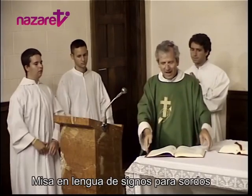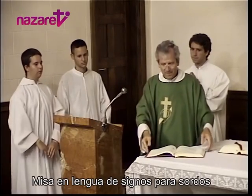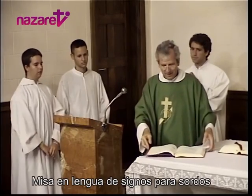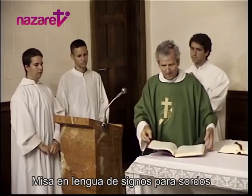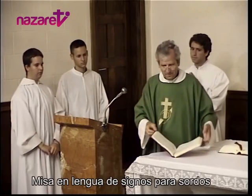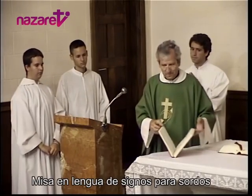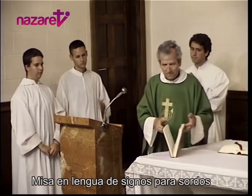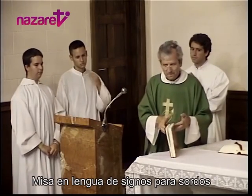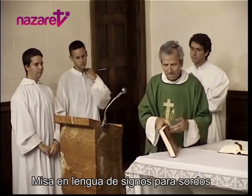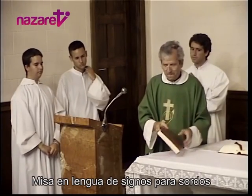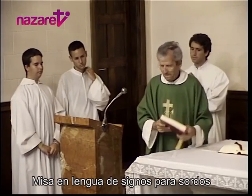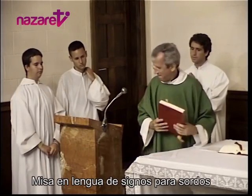Amén.